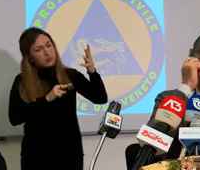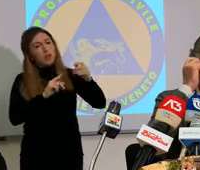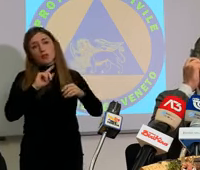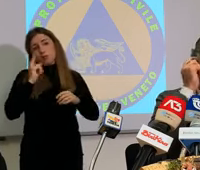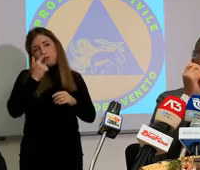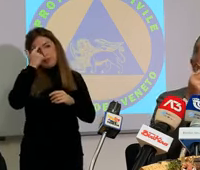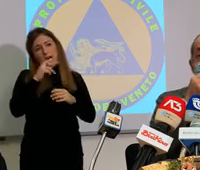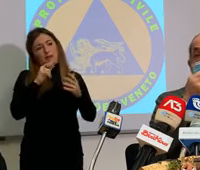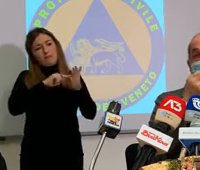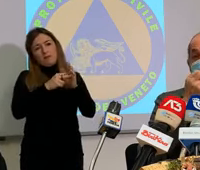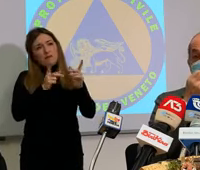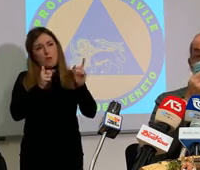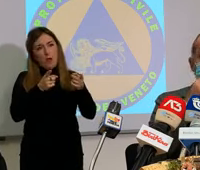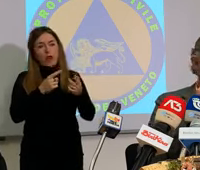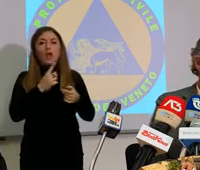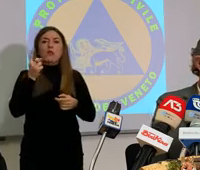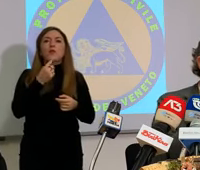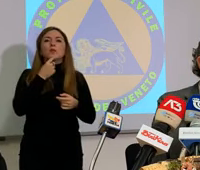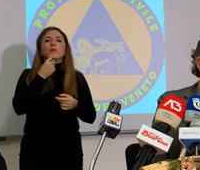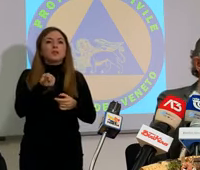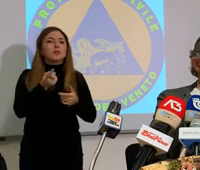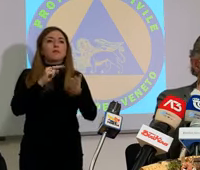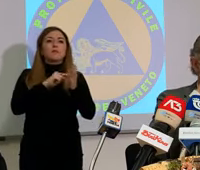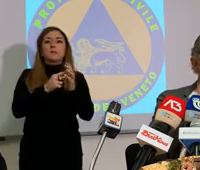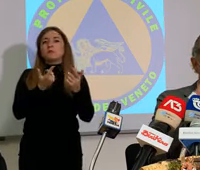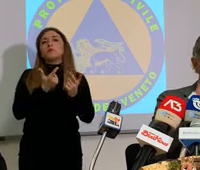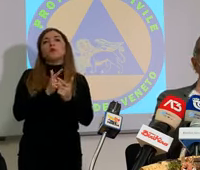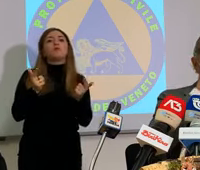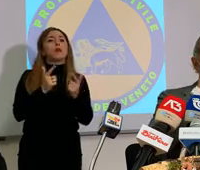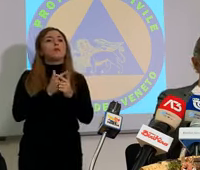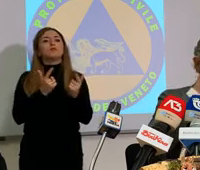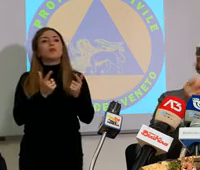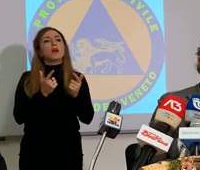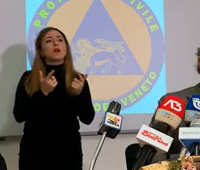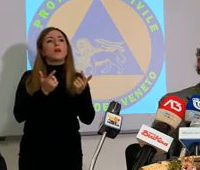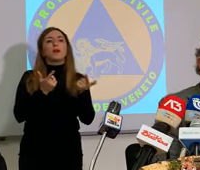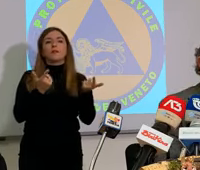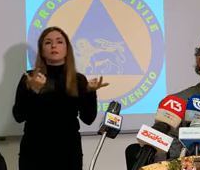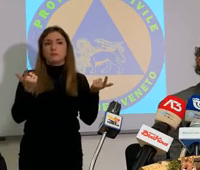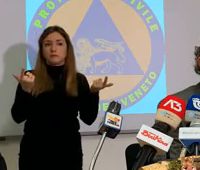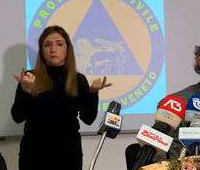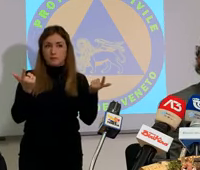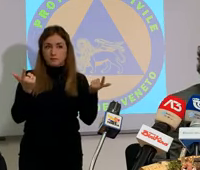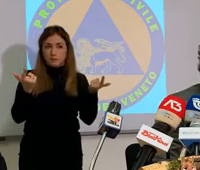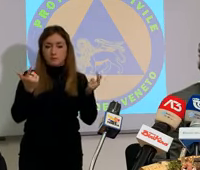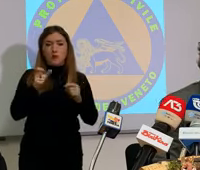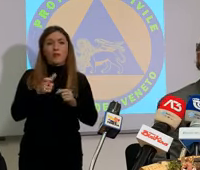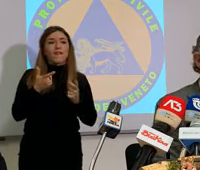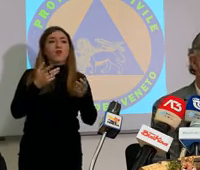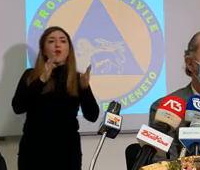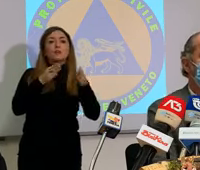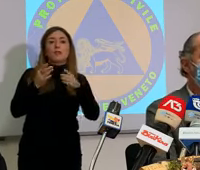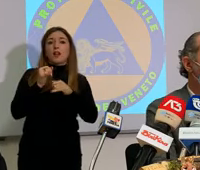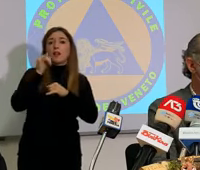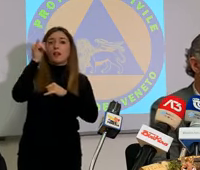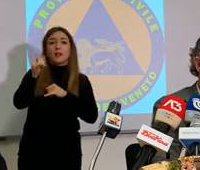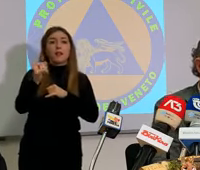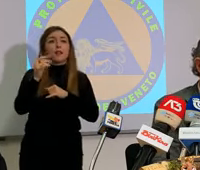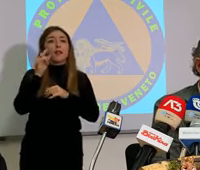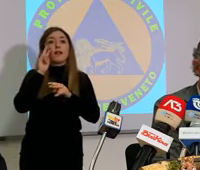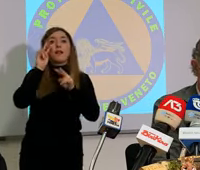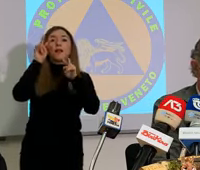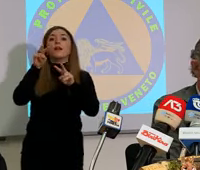tutti anche se qualcuno continua a negare che ci siano problemi evidentemente gli ospedali sono troppo distanti quindi non si vedono non si sentono e quindi non si